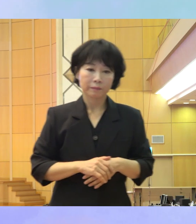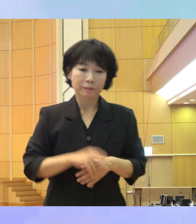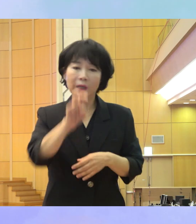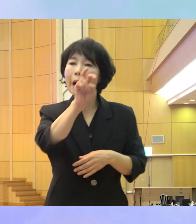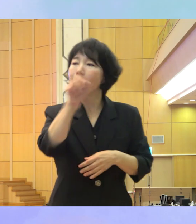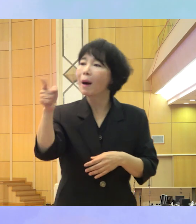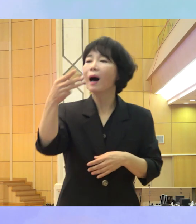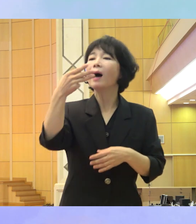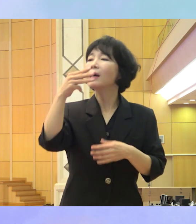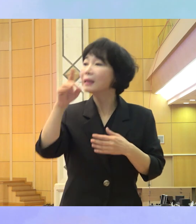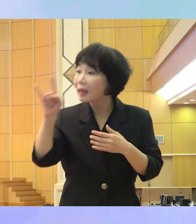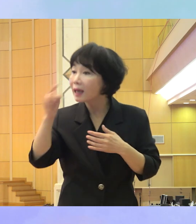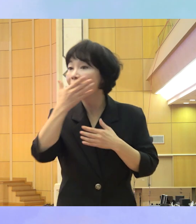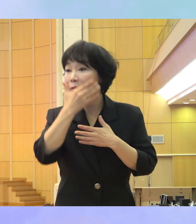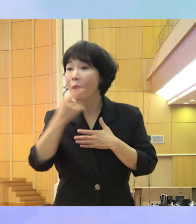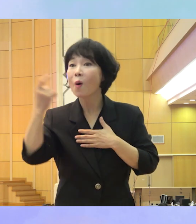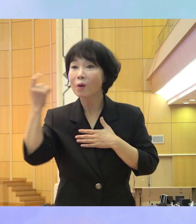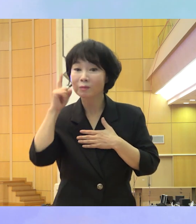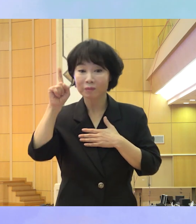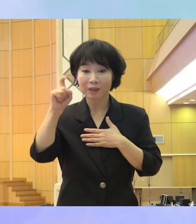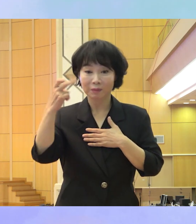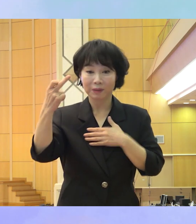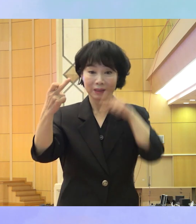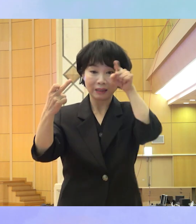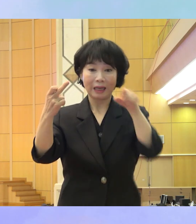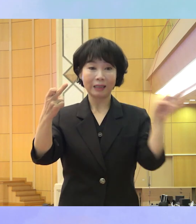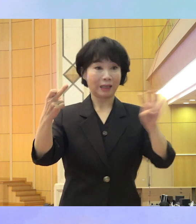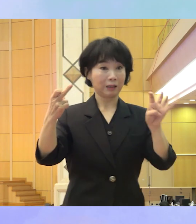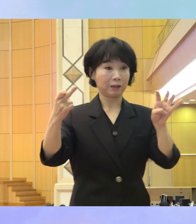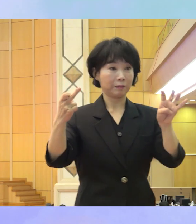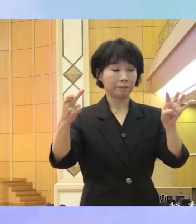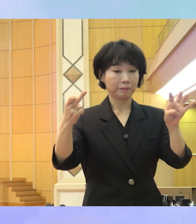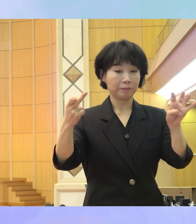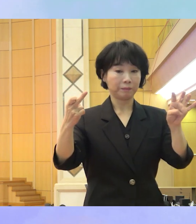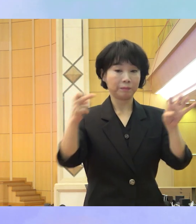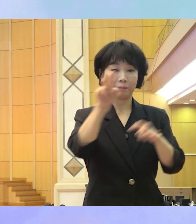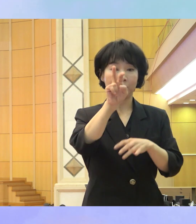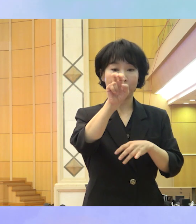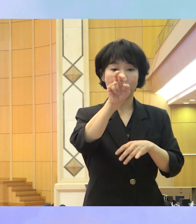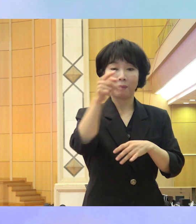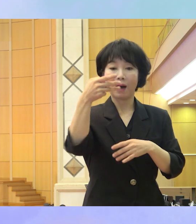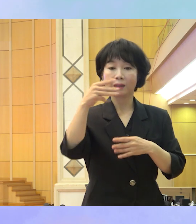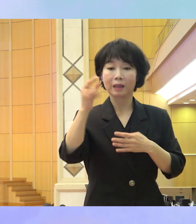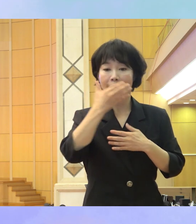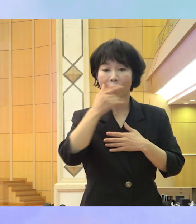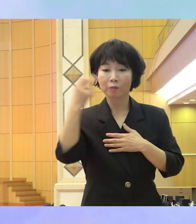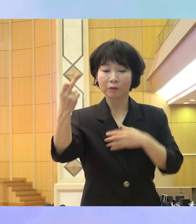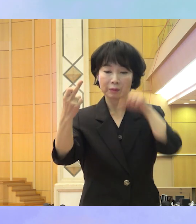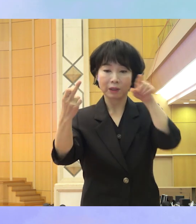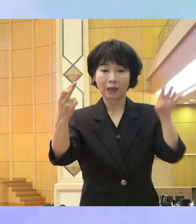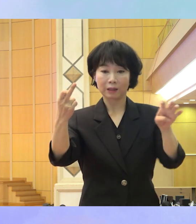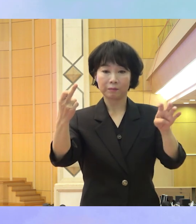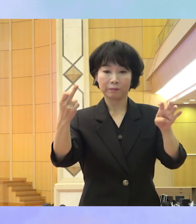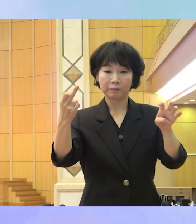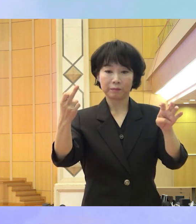40절입니다. 마태복음 12장 40절 말씀을 보면요,